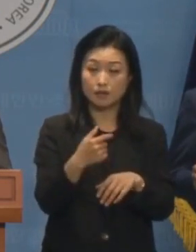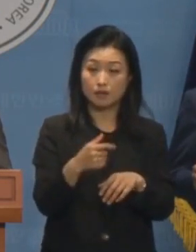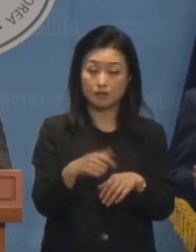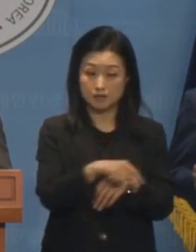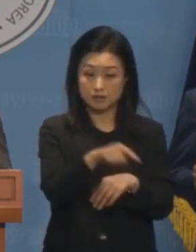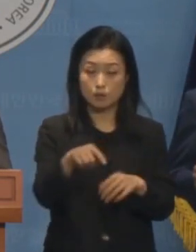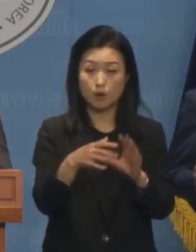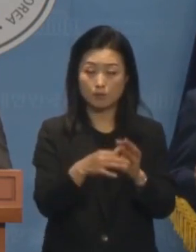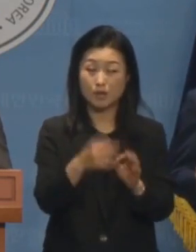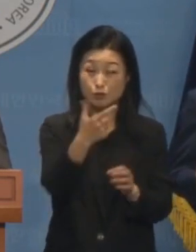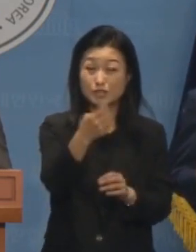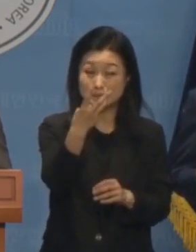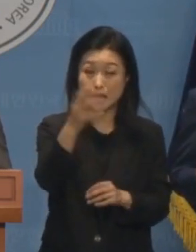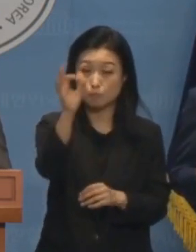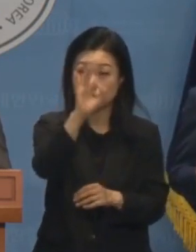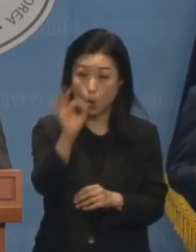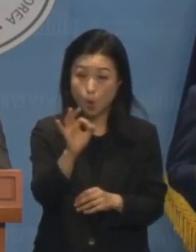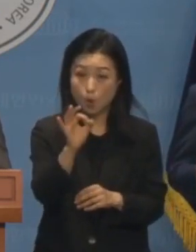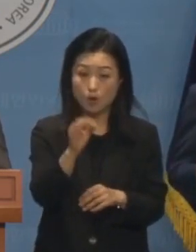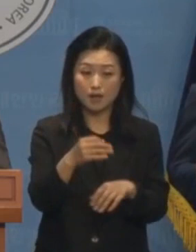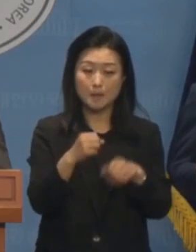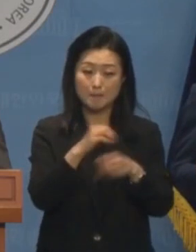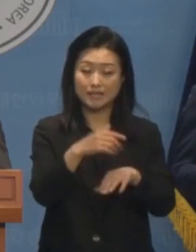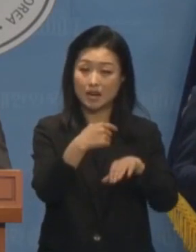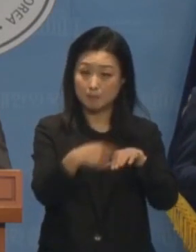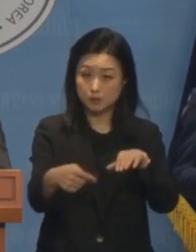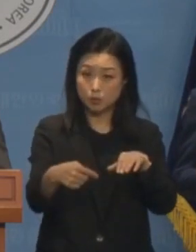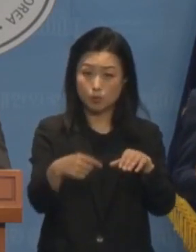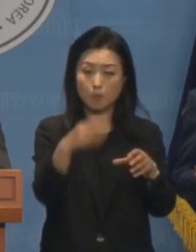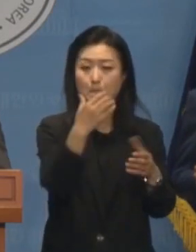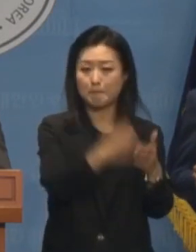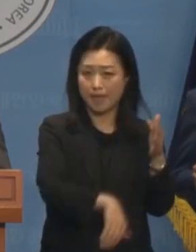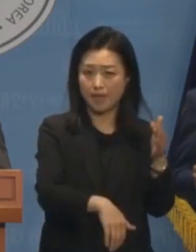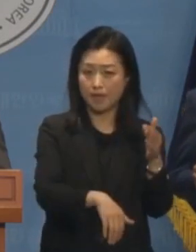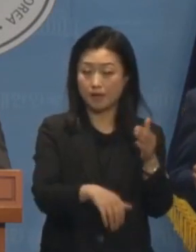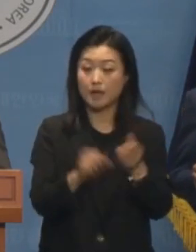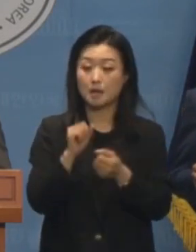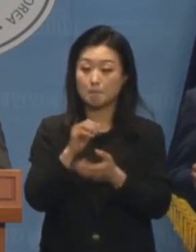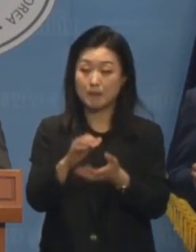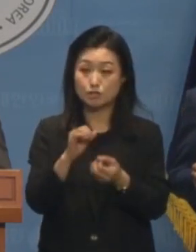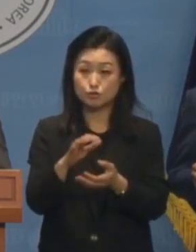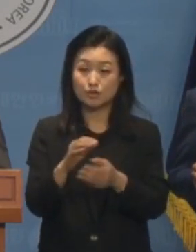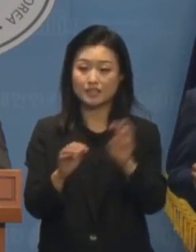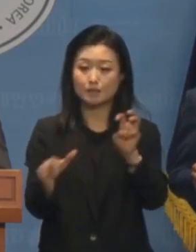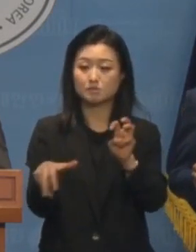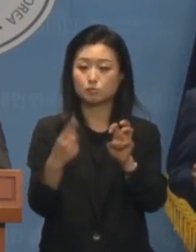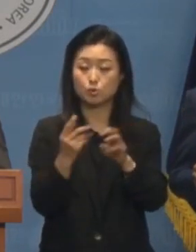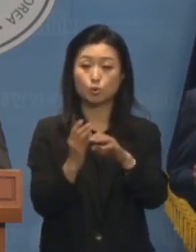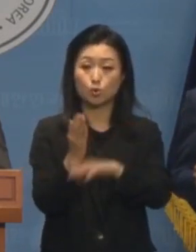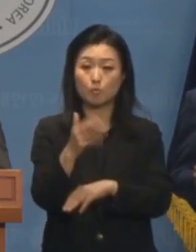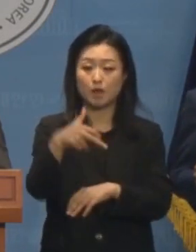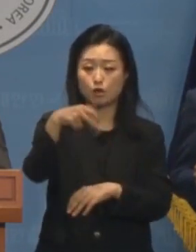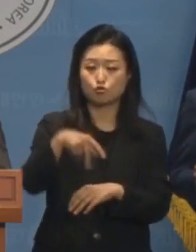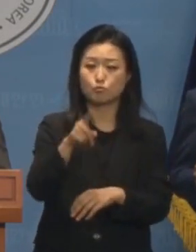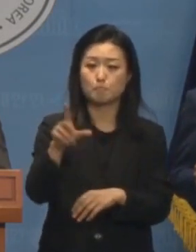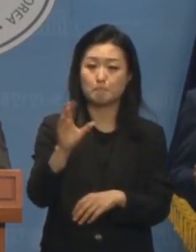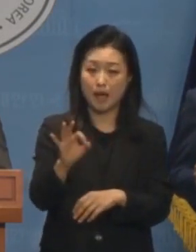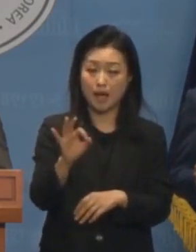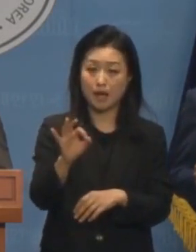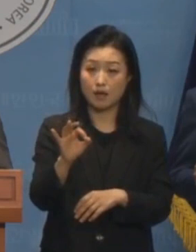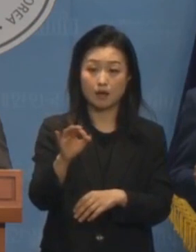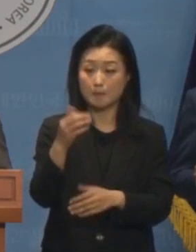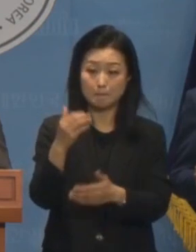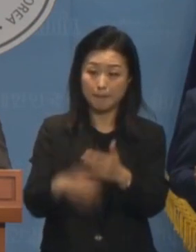63%를 차지하고 있는 시장을 차지하고 있는 배달의 민족, 매출액 30조 원 돌파하고 있는 쿠팡